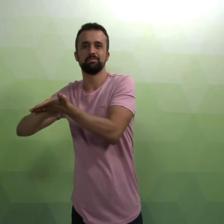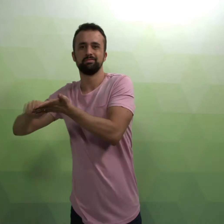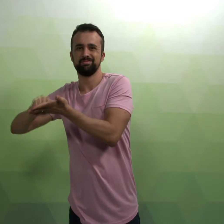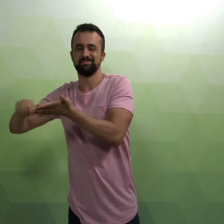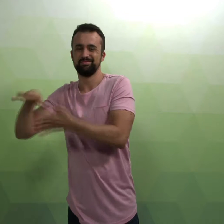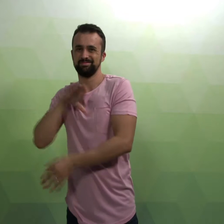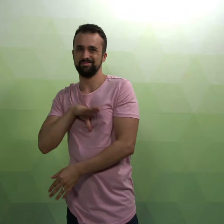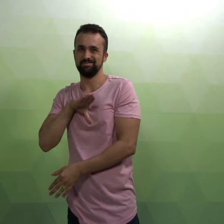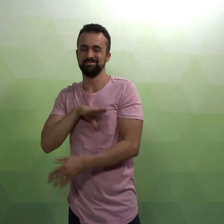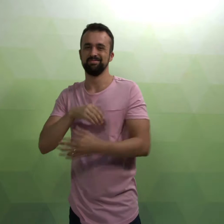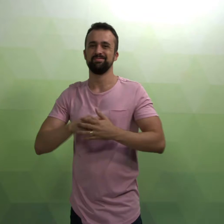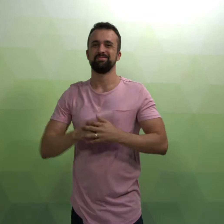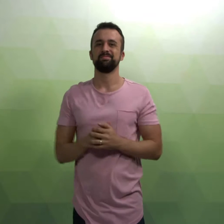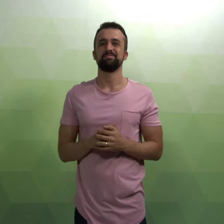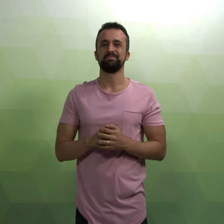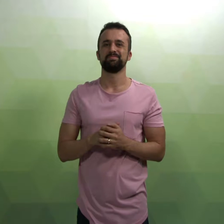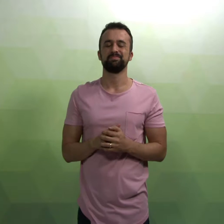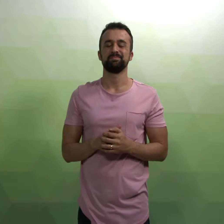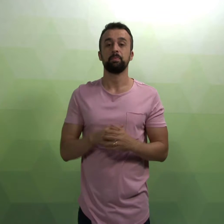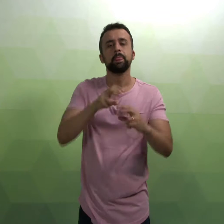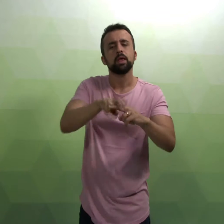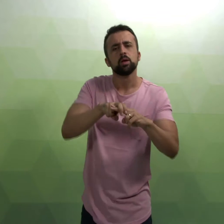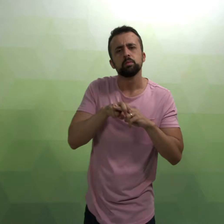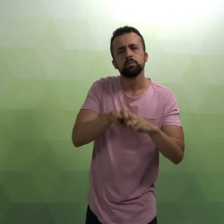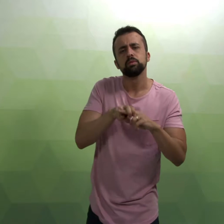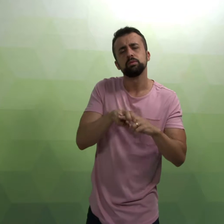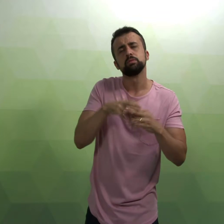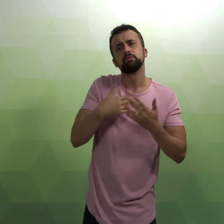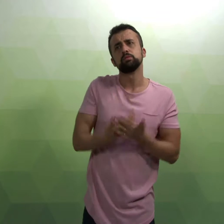é significada a partir da língua de sinais.